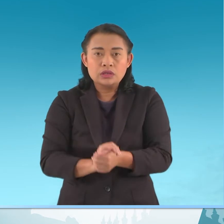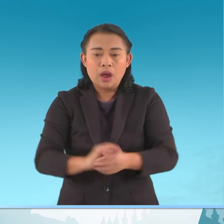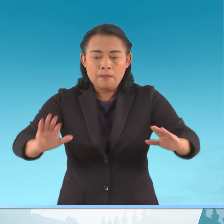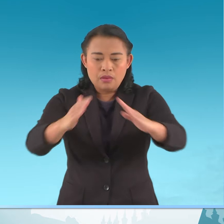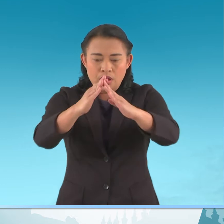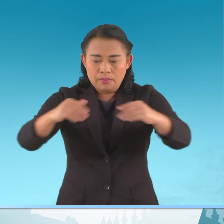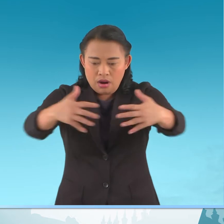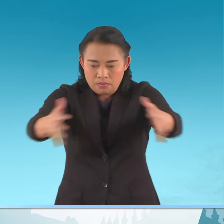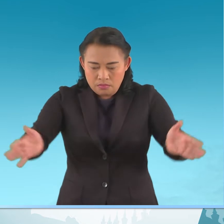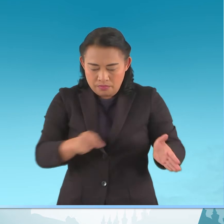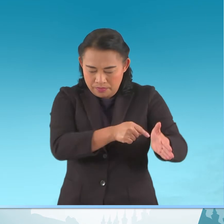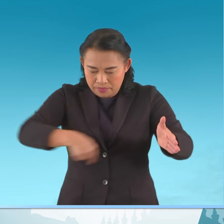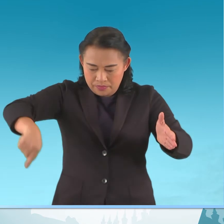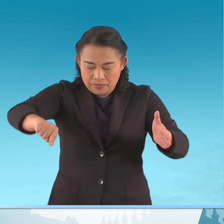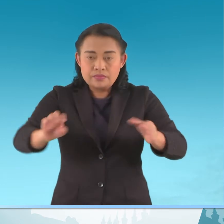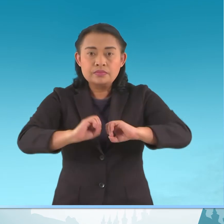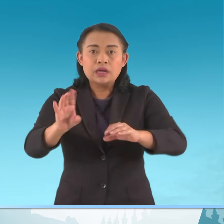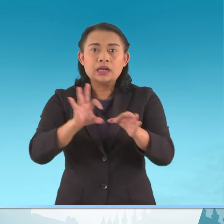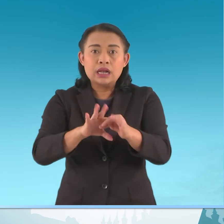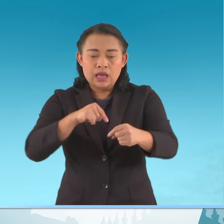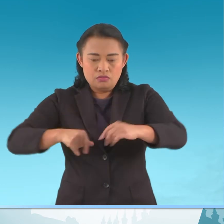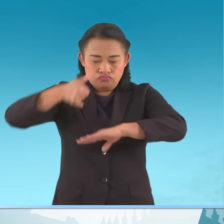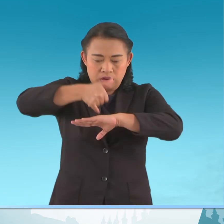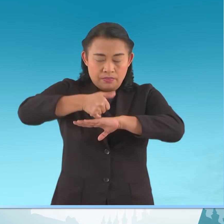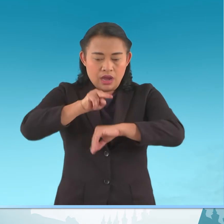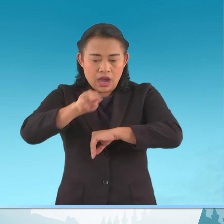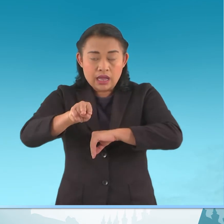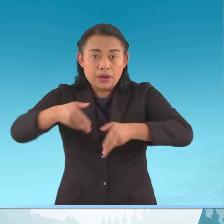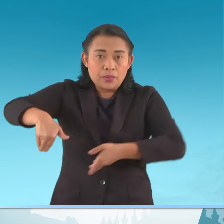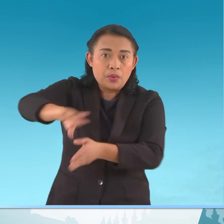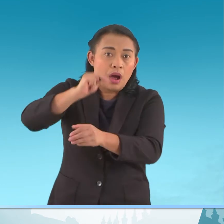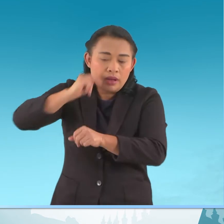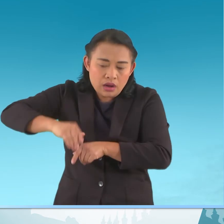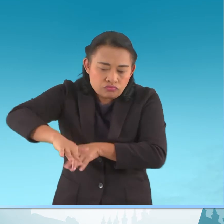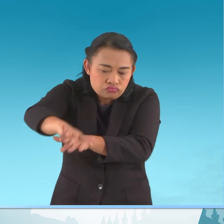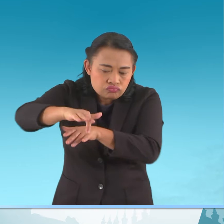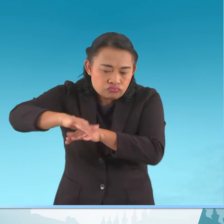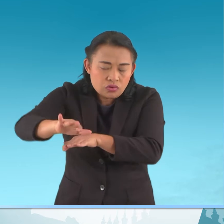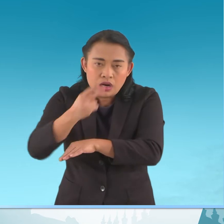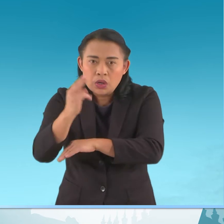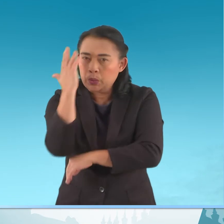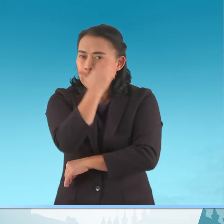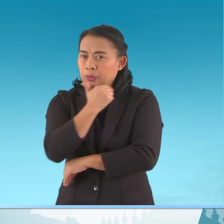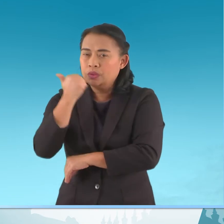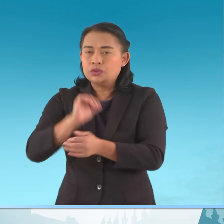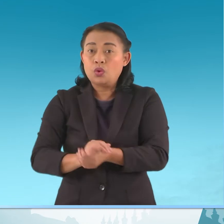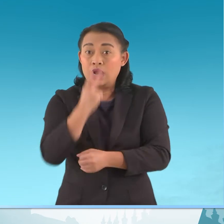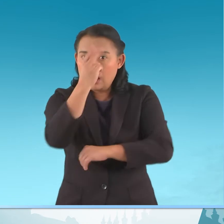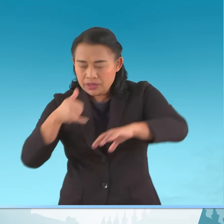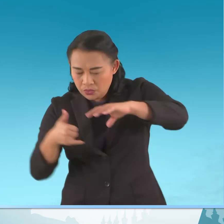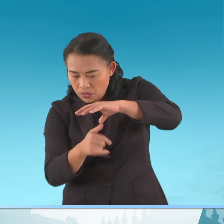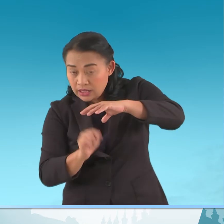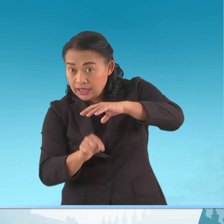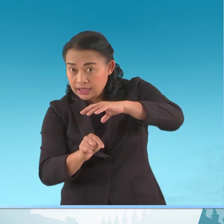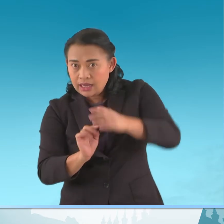ที่ชัดเจนนะครับแล้วขึ้นมาอยู่ตรงนี้เราจะเห็นวิวแม่น้ำโขงข้อตัวยาวนะคะสวยงามมากๆที่นี่เดี๋ยวขึ้นไปดูด้านใน